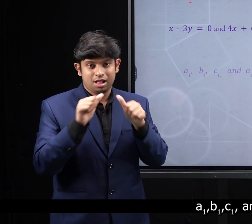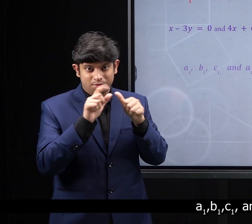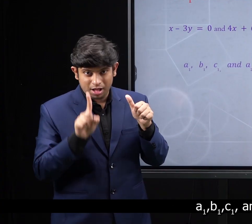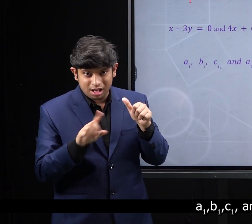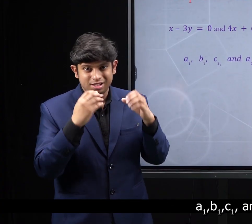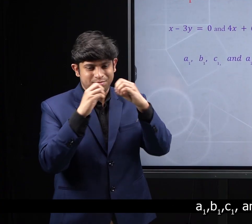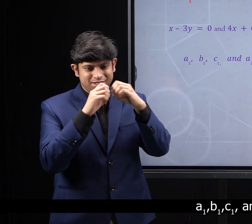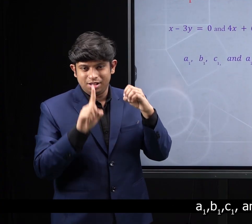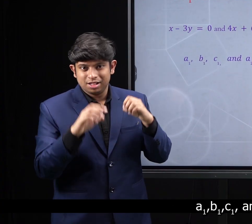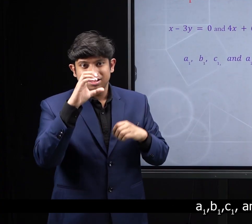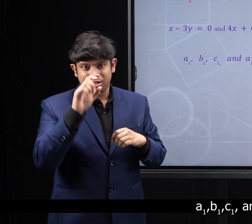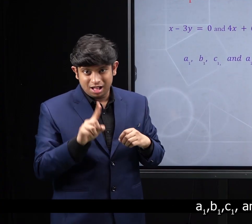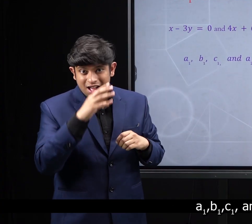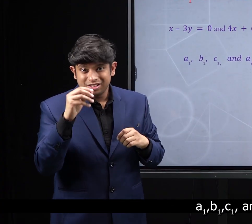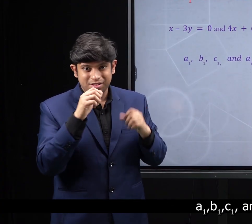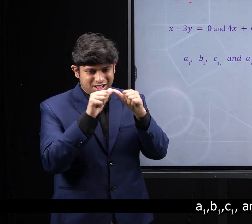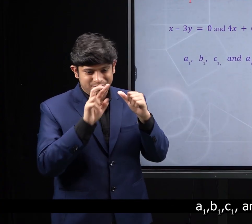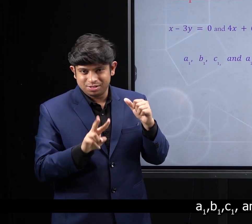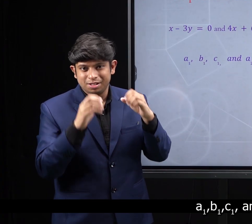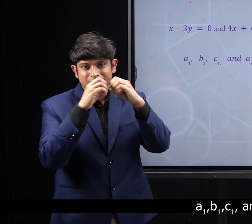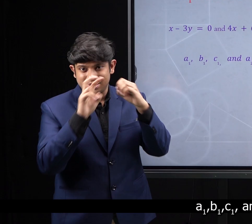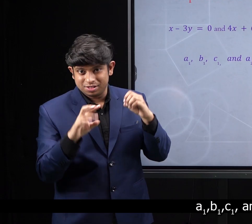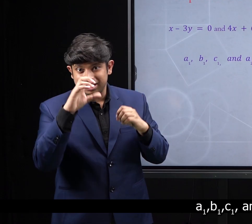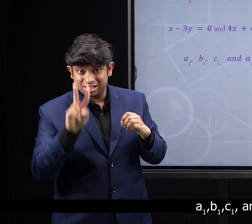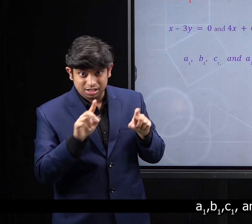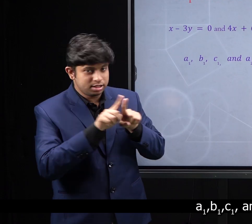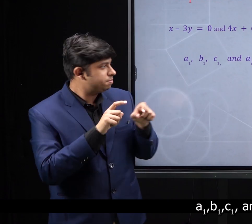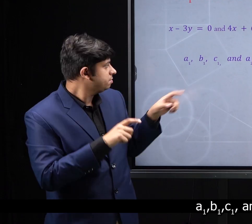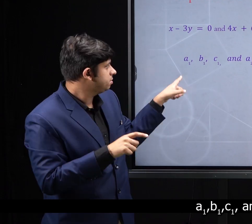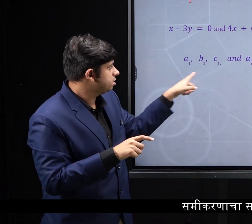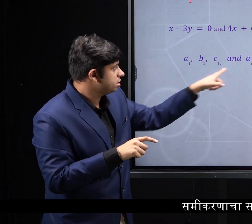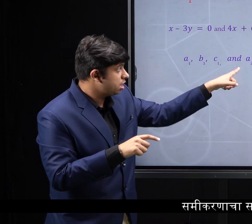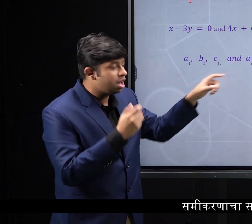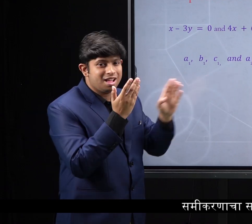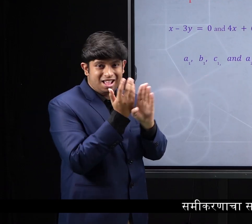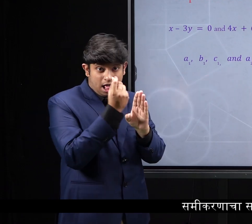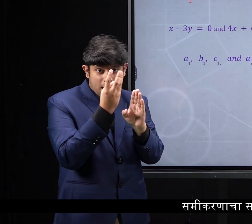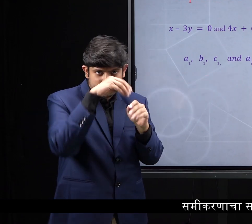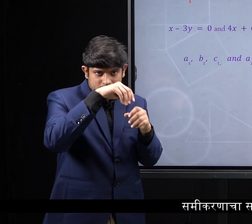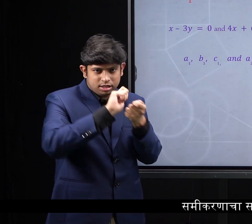a1, b1, c1 and a2, b2, c2 समीकरणाचा सहगुणक